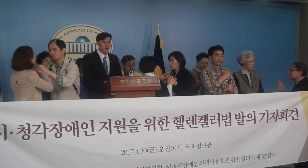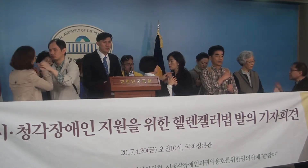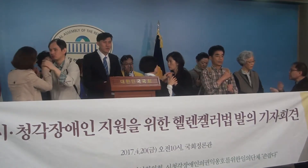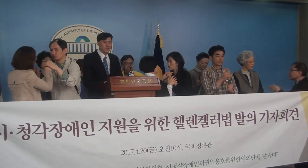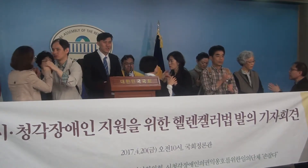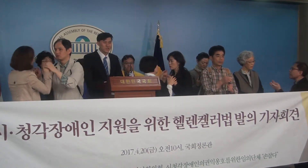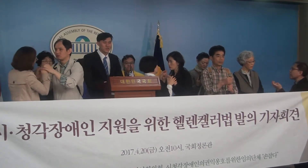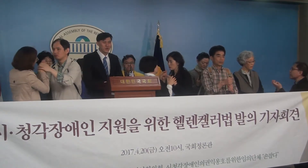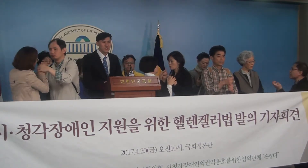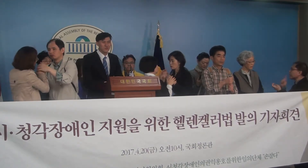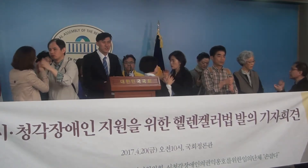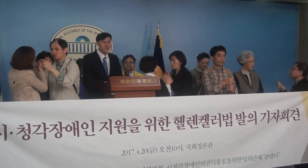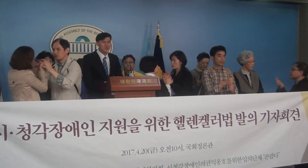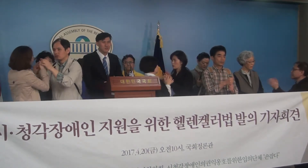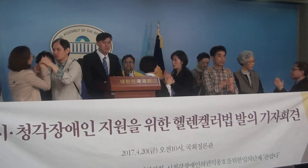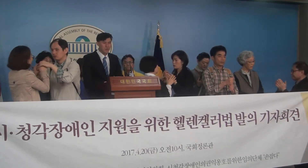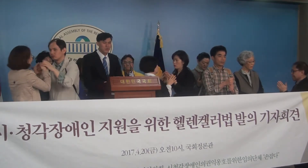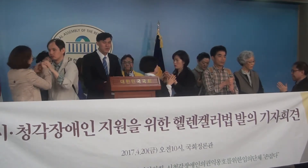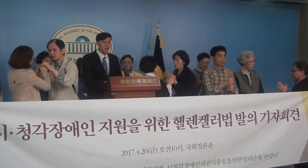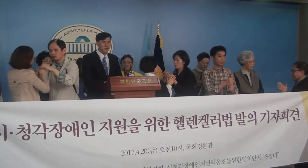위한 방법에 대해서 설명하겠습니다.